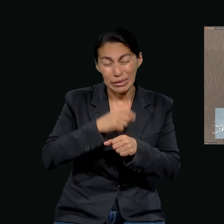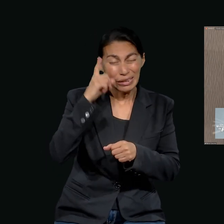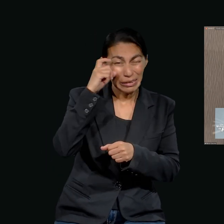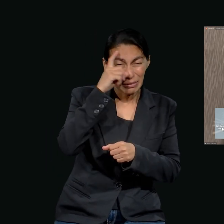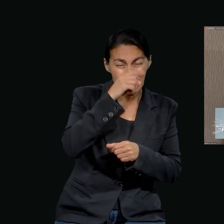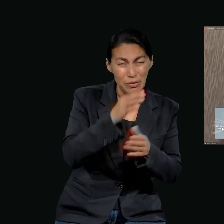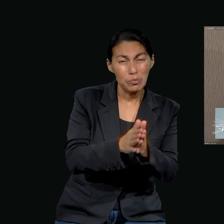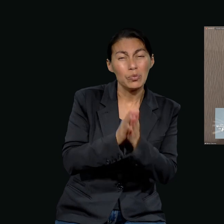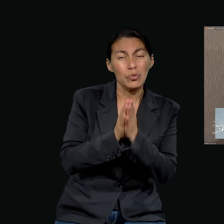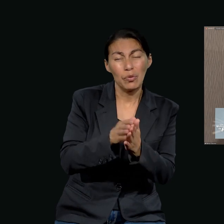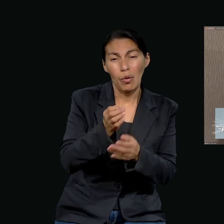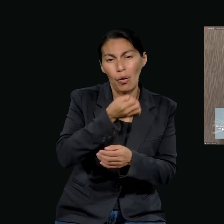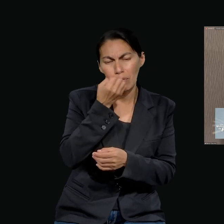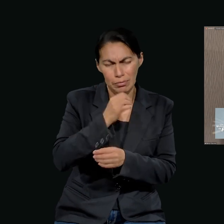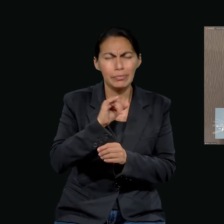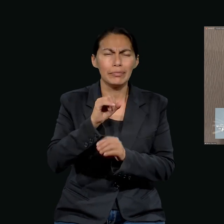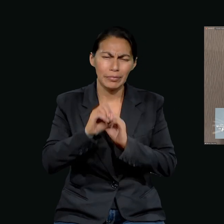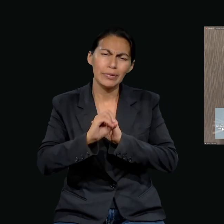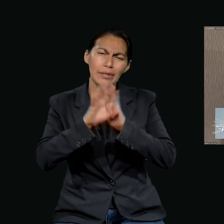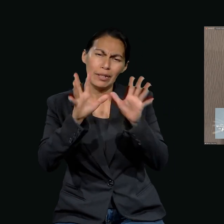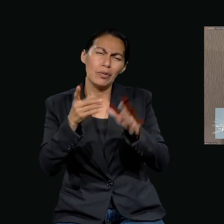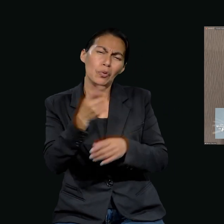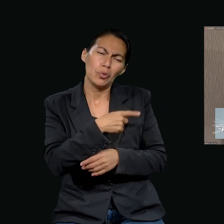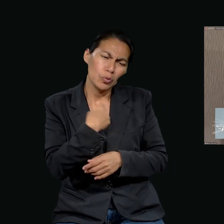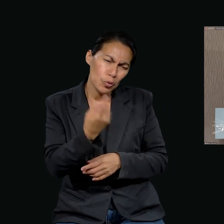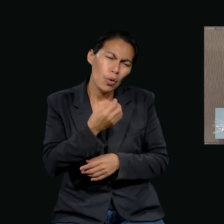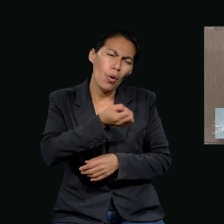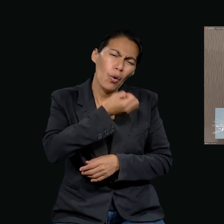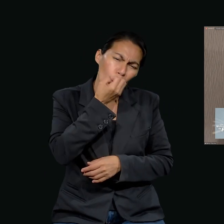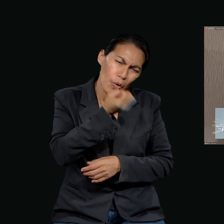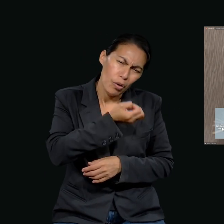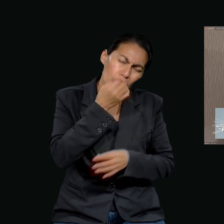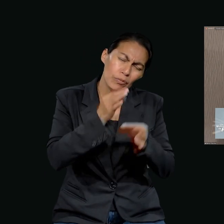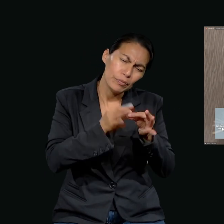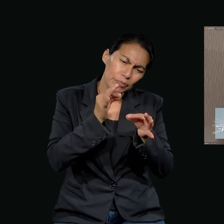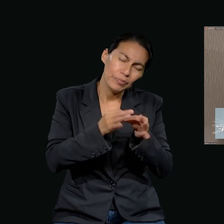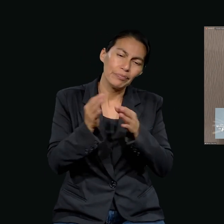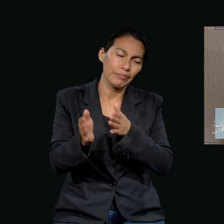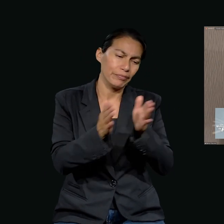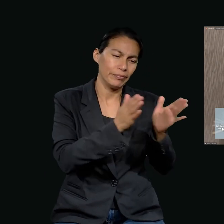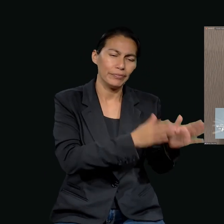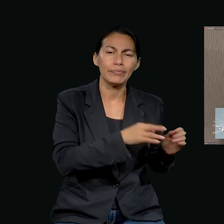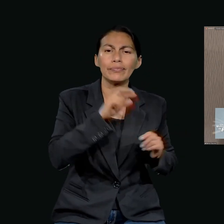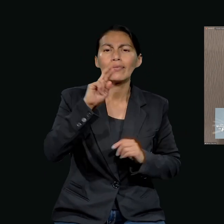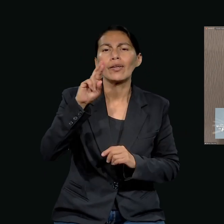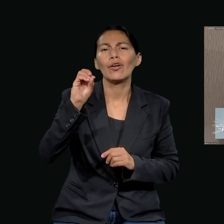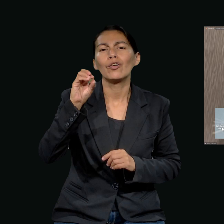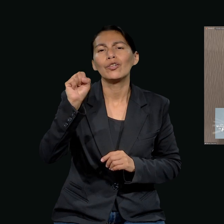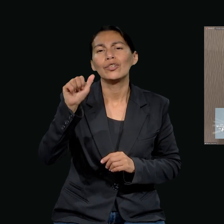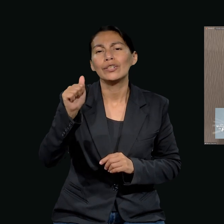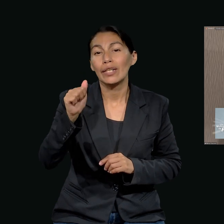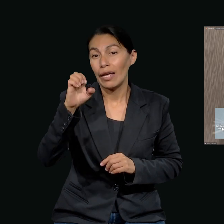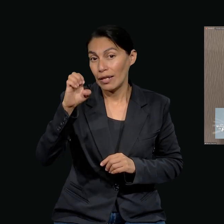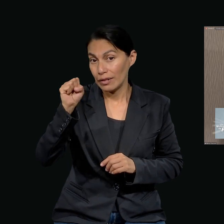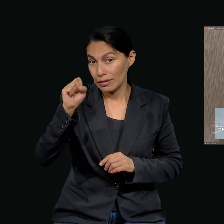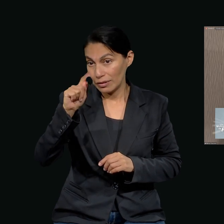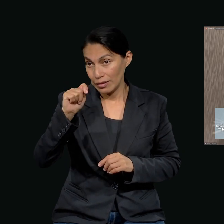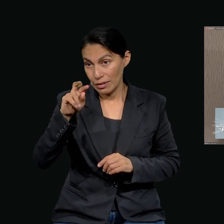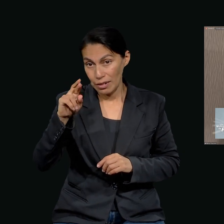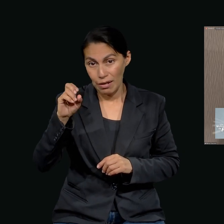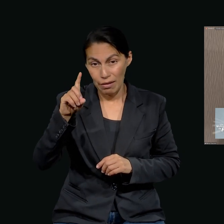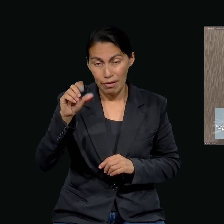Temas Es de la vesícula Y hernia Yatal Hay riesgo Por sus 87 años